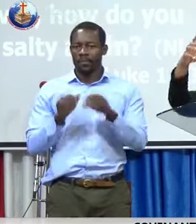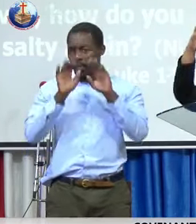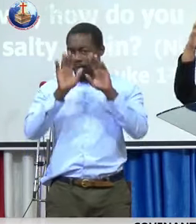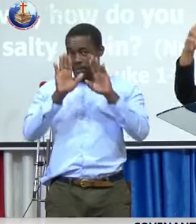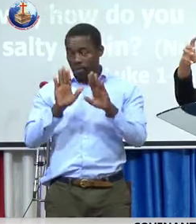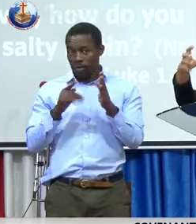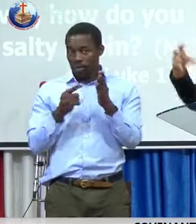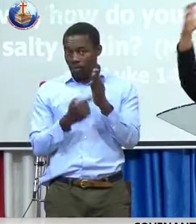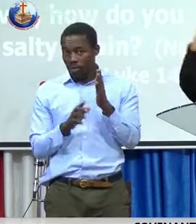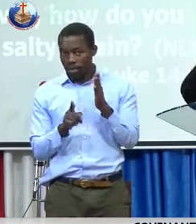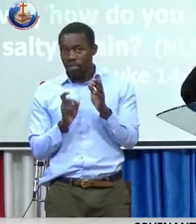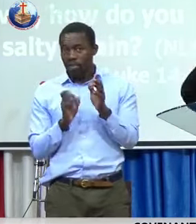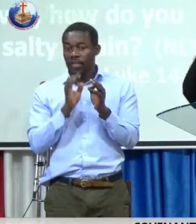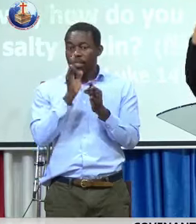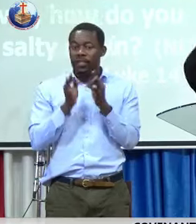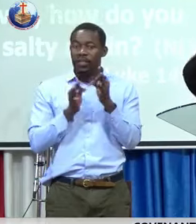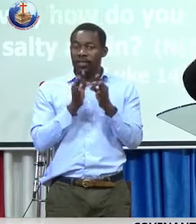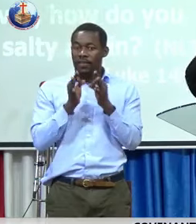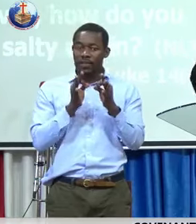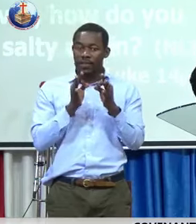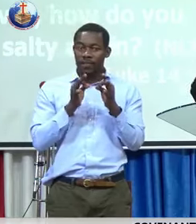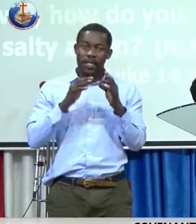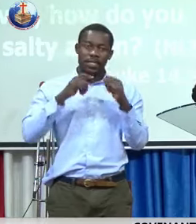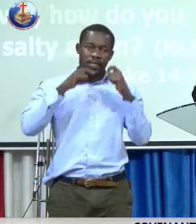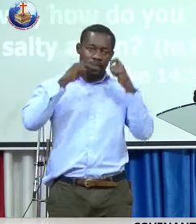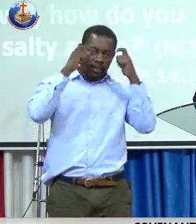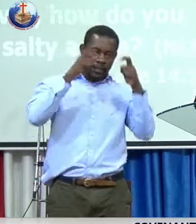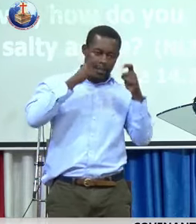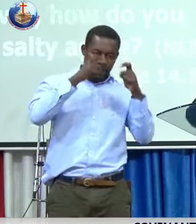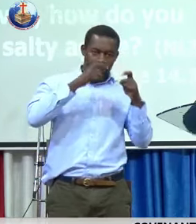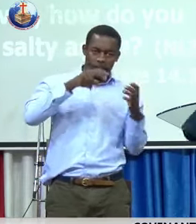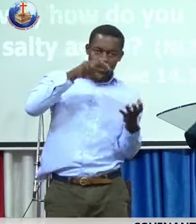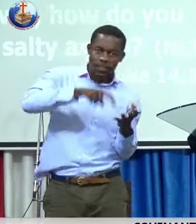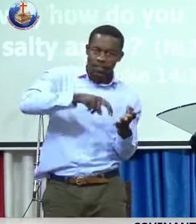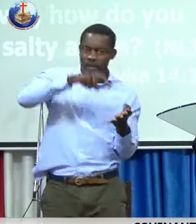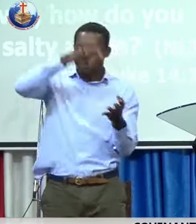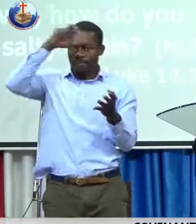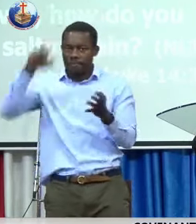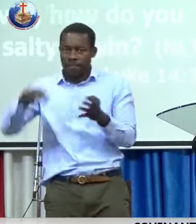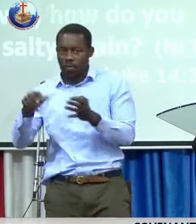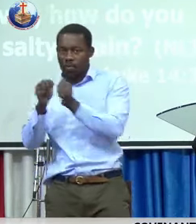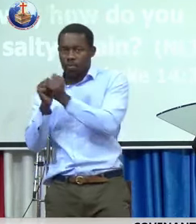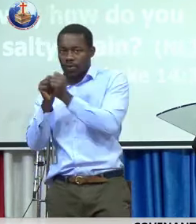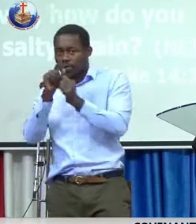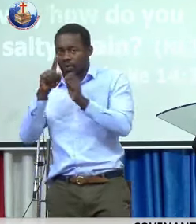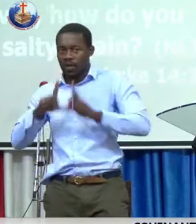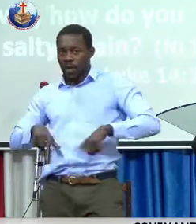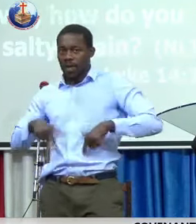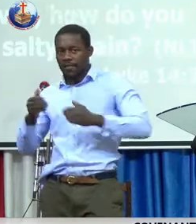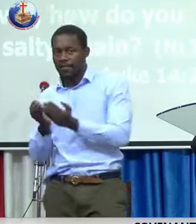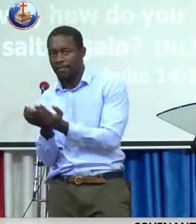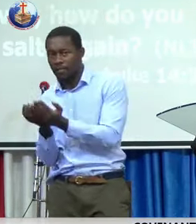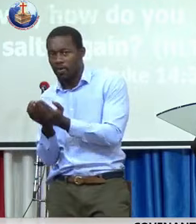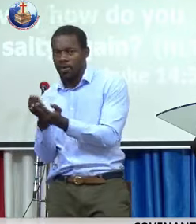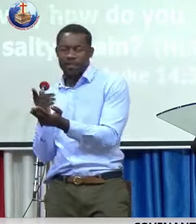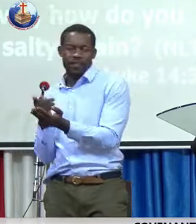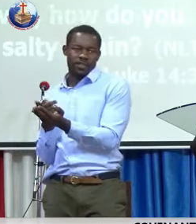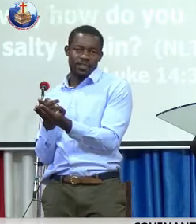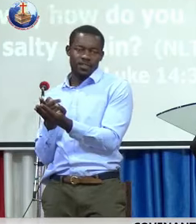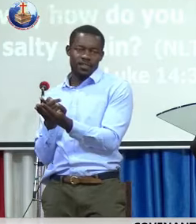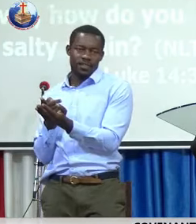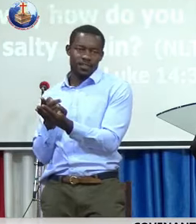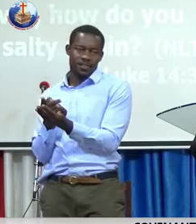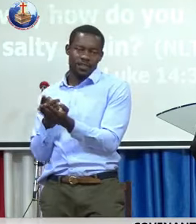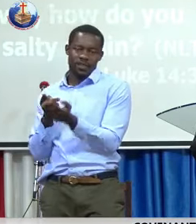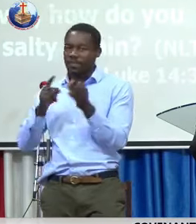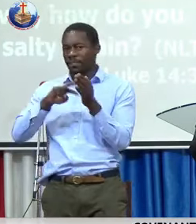the sea jumps with us into the lifeboat, shida ni kwamba bahari ikiruka pamoja nasi katika hiki chombo,